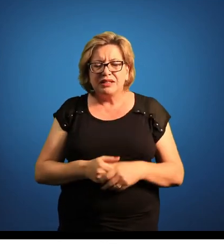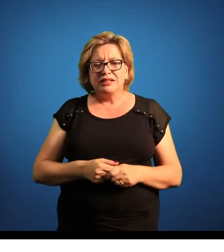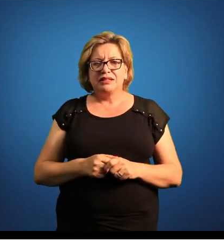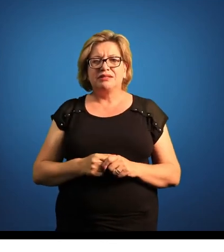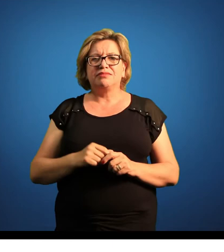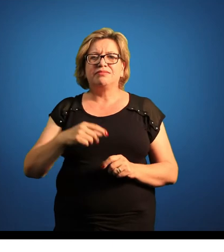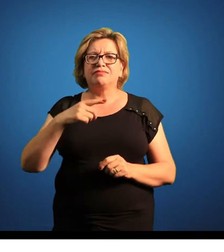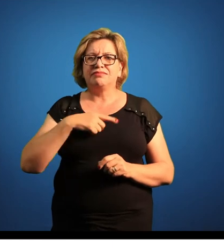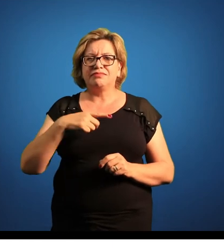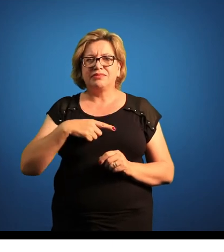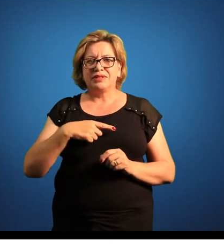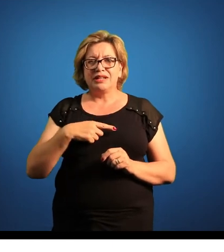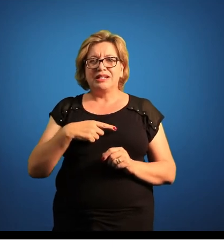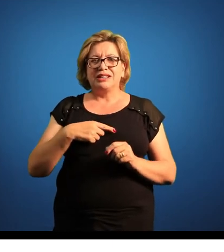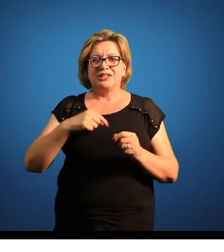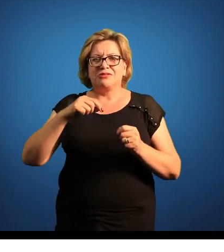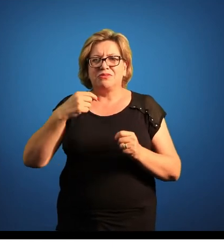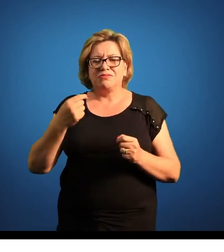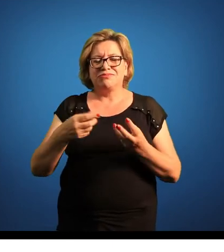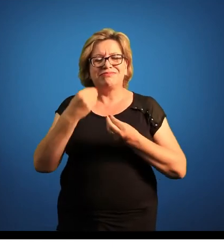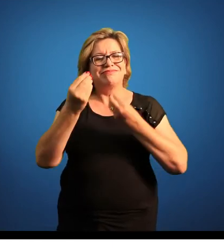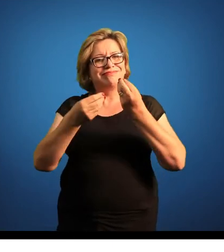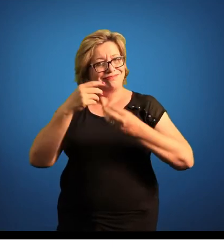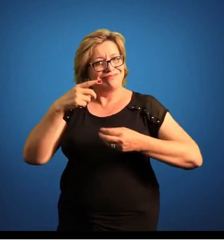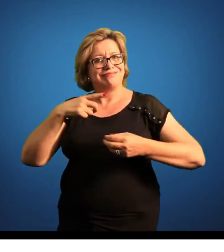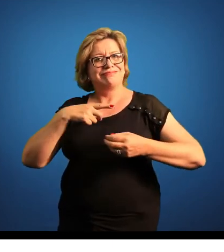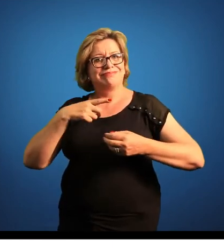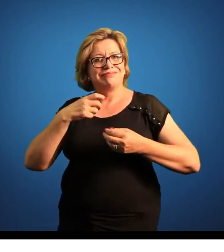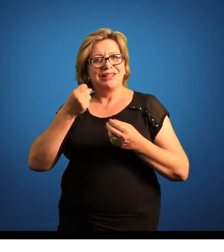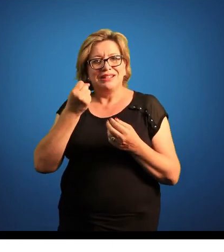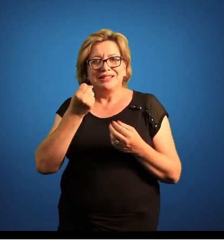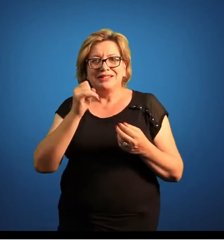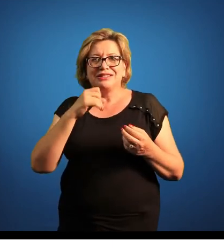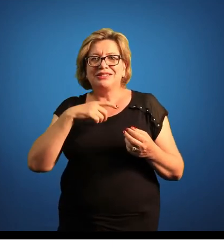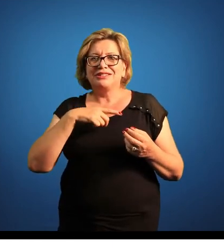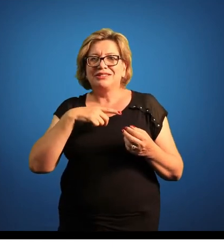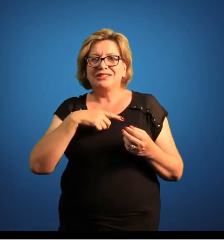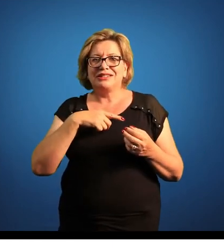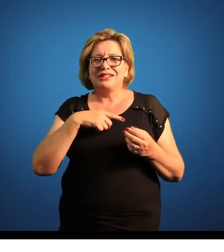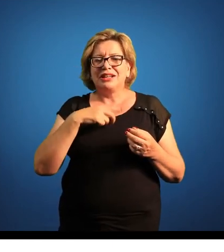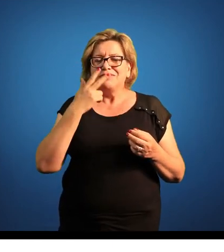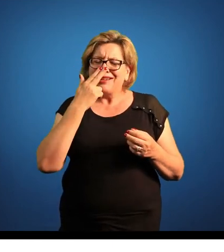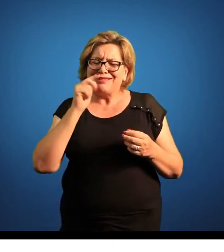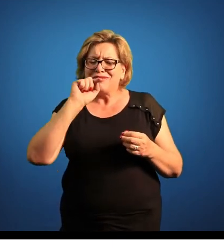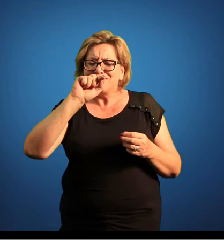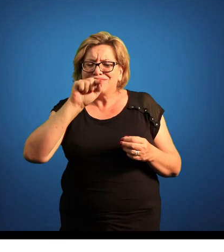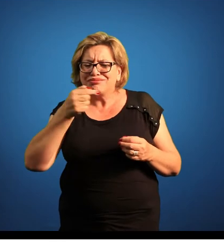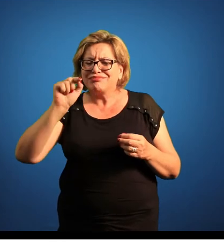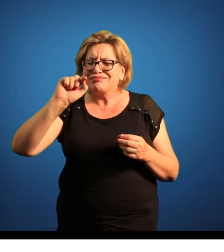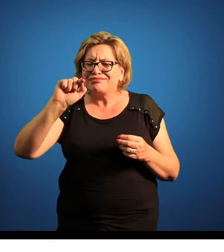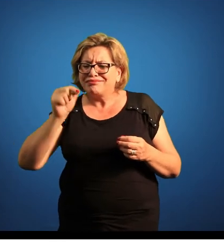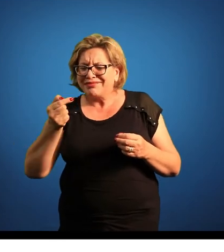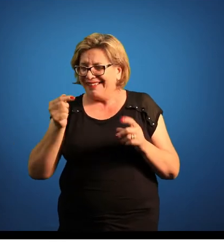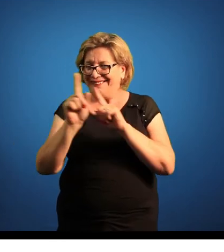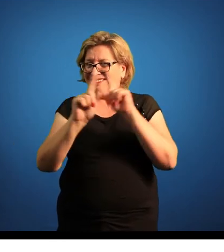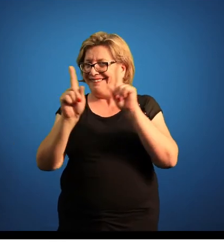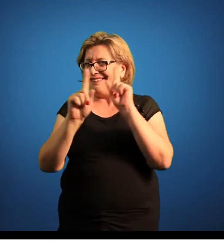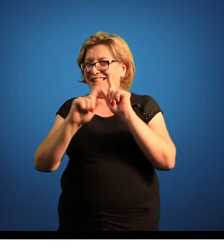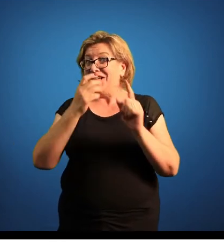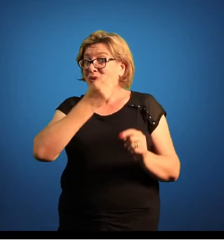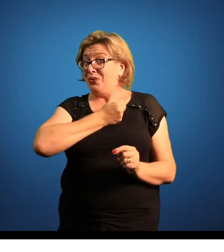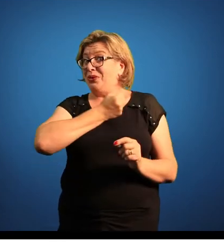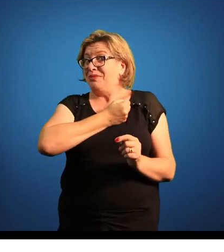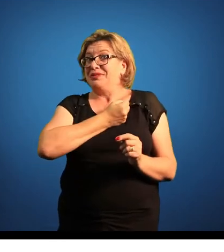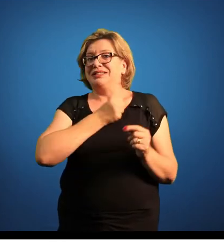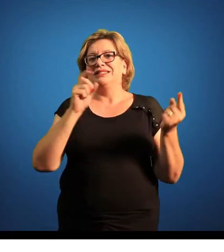os demais, que tem uma frequência superior, né? Se tivesse um bem engraçadão, ia falar que era o ponto e vírgula, né? Que aparece 4 vezes. Mas não é o nosso